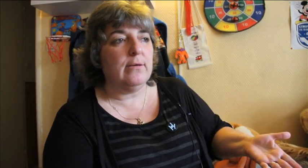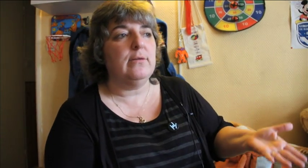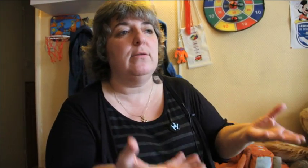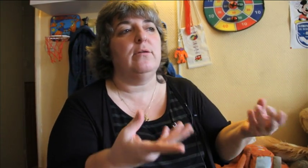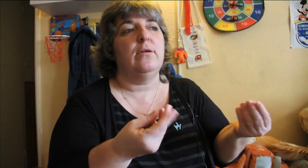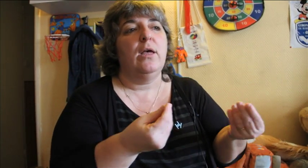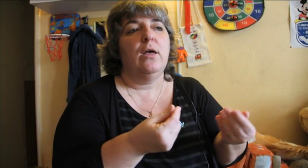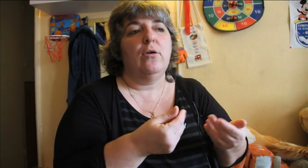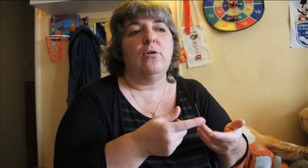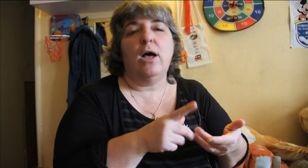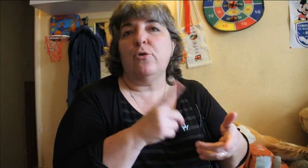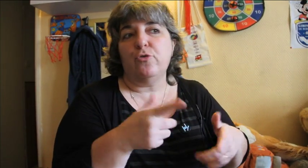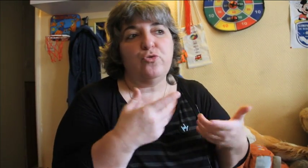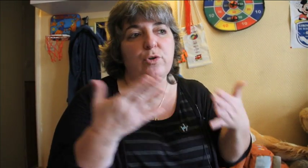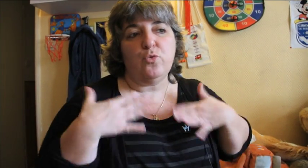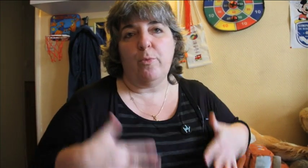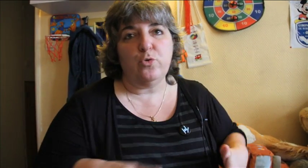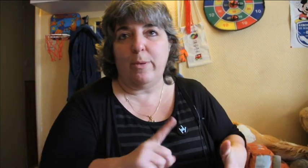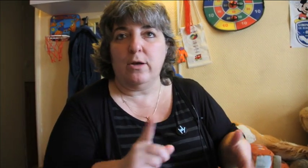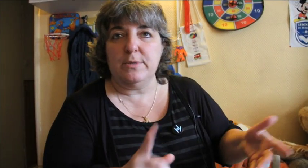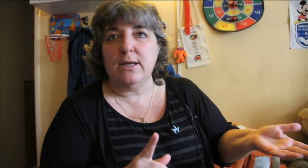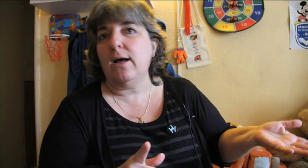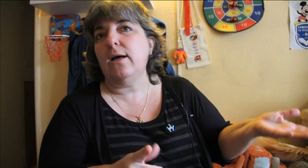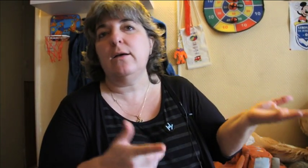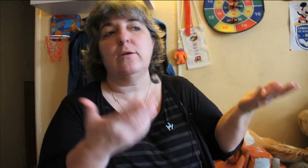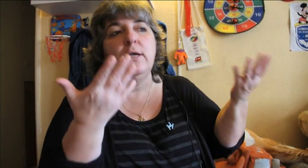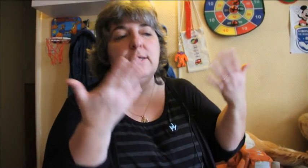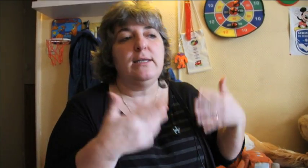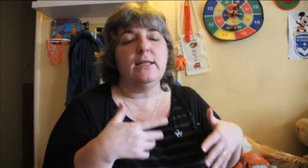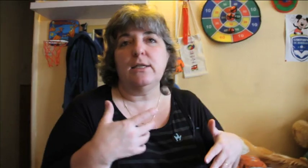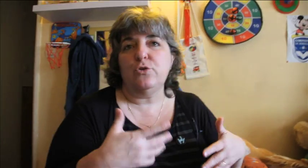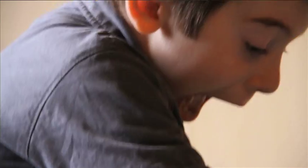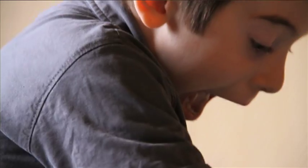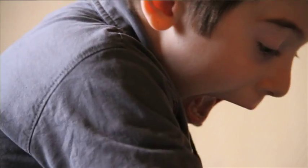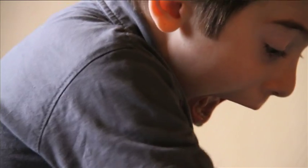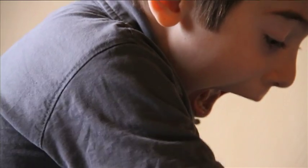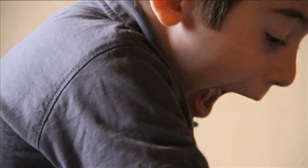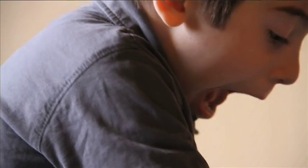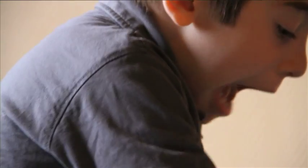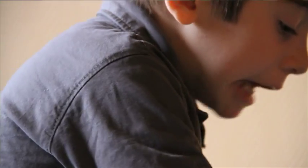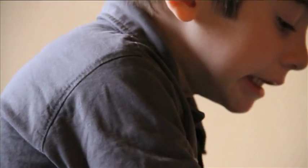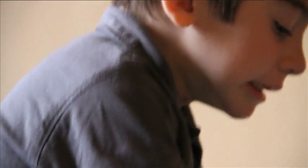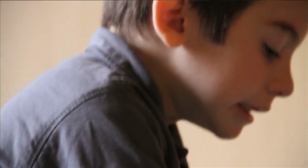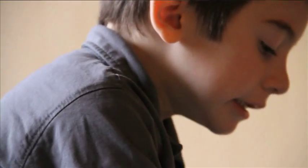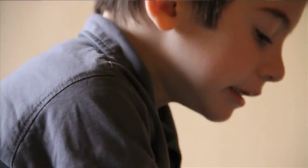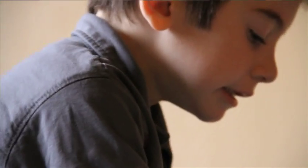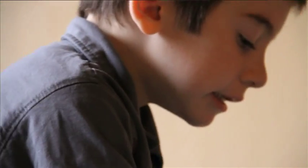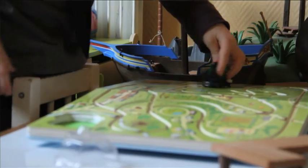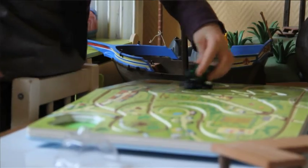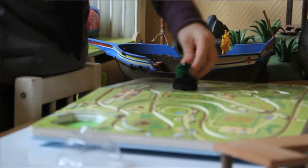bien. Un enfant sourd, il se comporte pas comme ça. S'il était sourd, il serait pas comme ça. Il est ouvert, il va vers